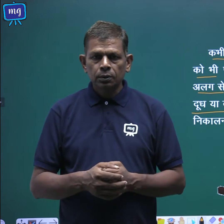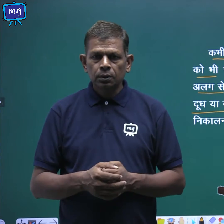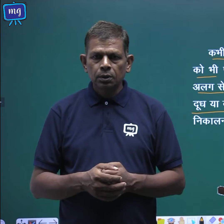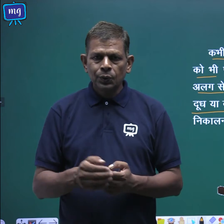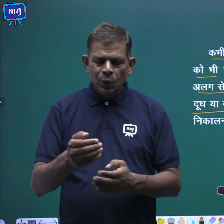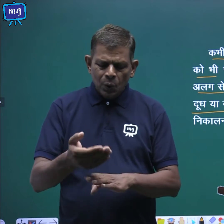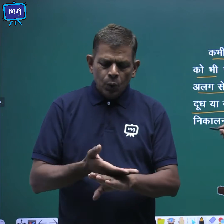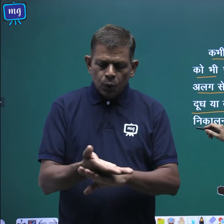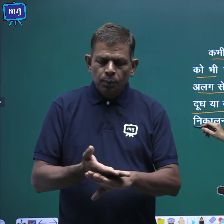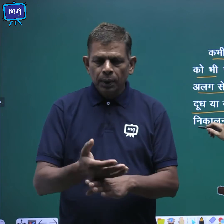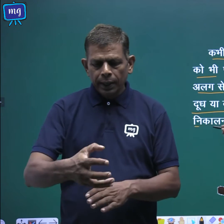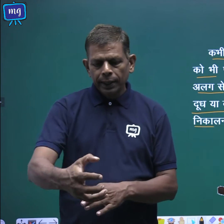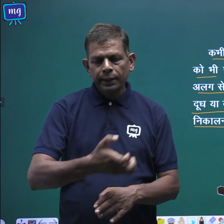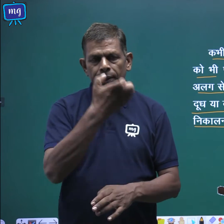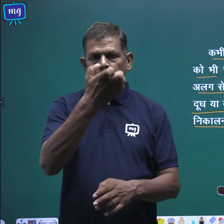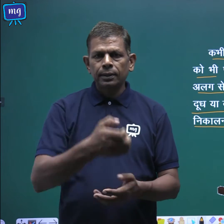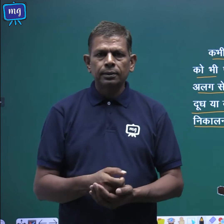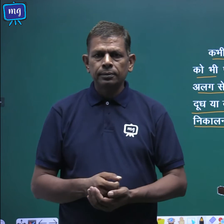मक्खन निकालना।